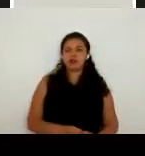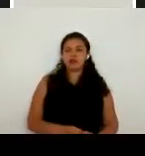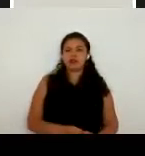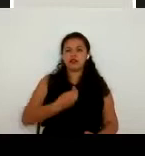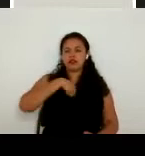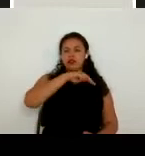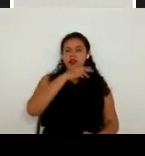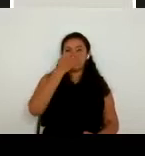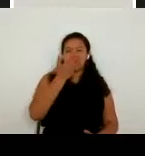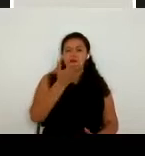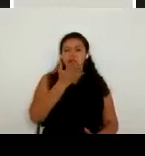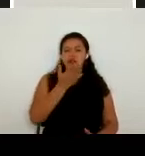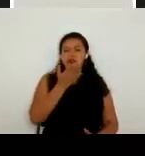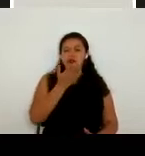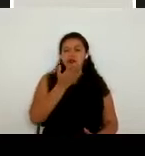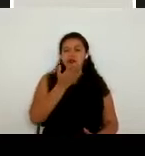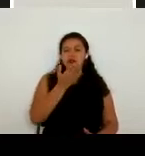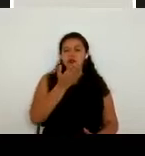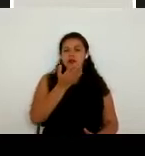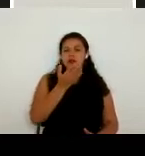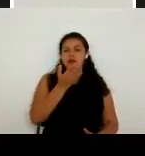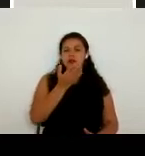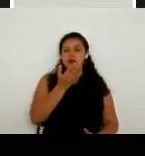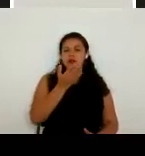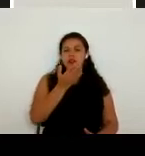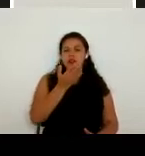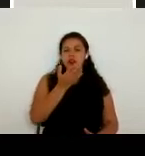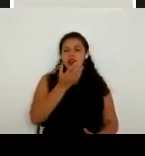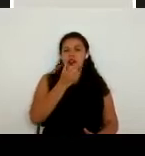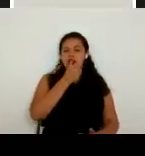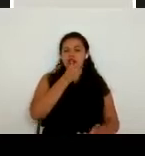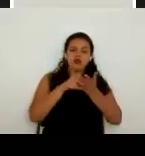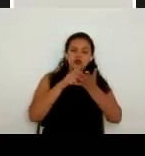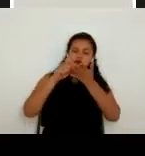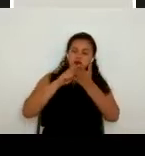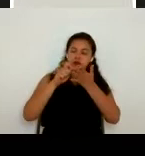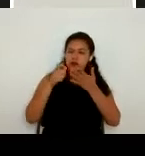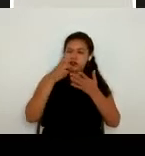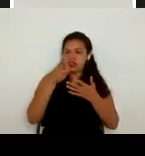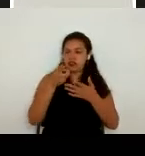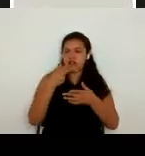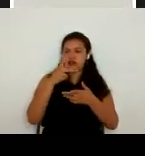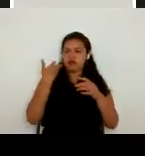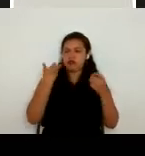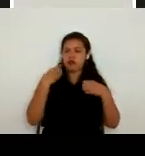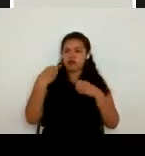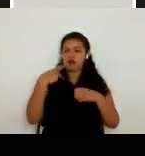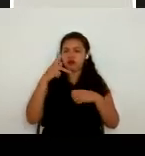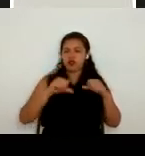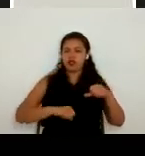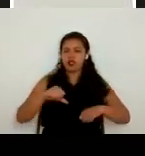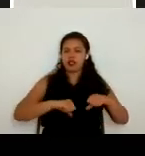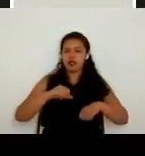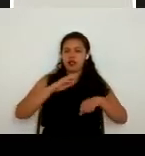habitualmente es que hacen un documento una carta en la cual nos dicen cuál es preocupación cuáles son las actividades principales